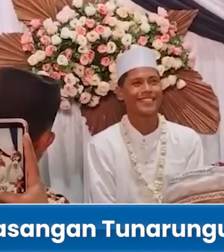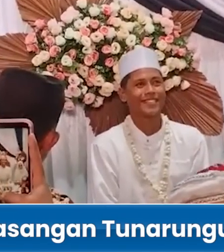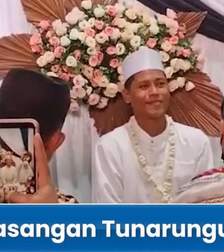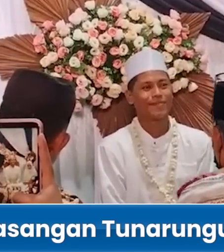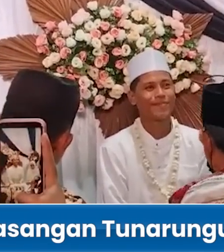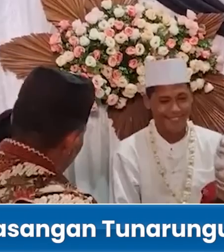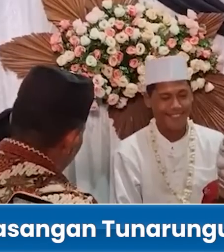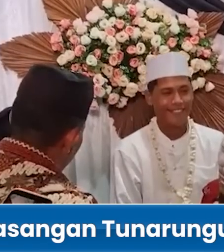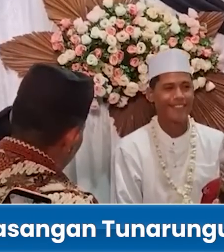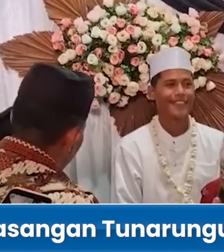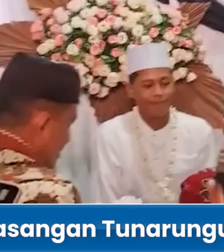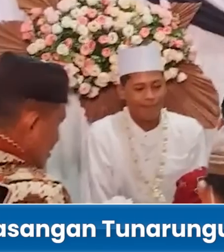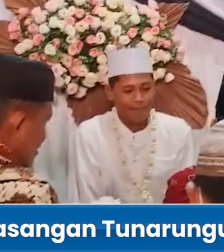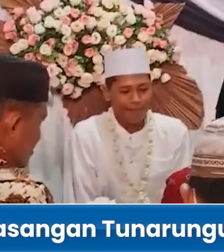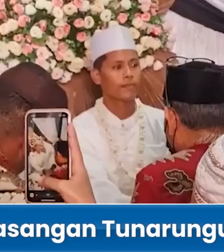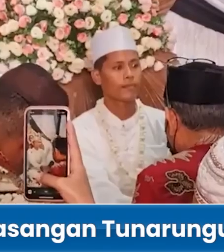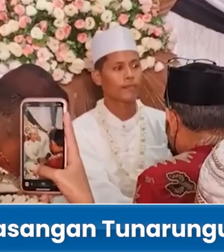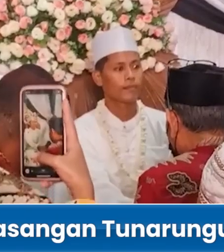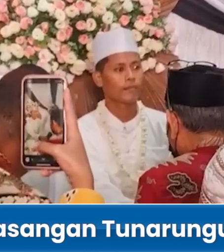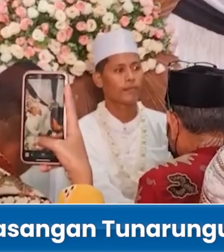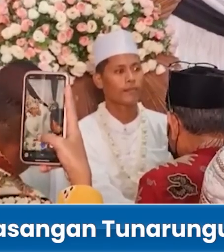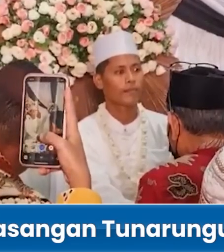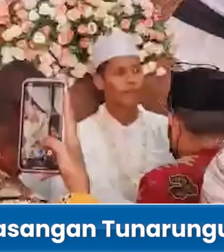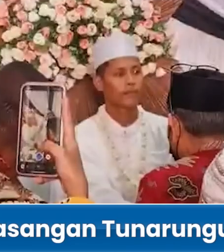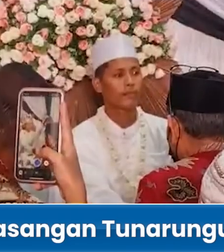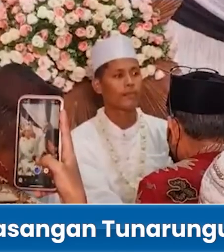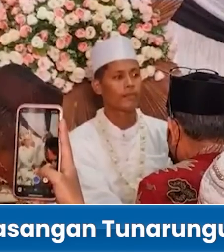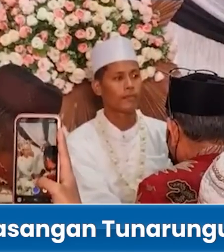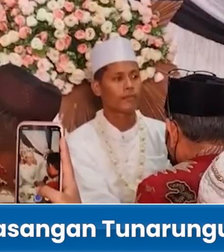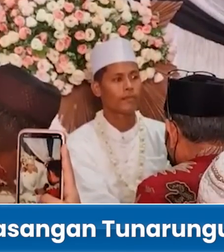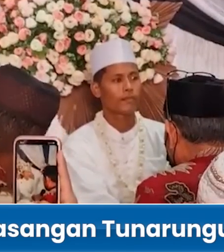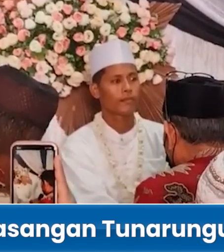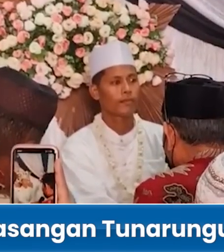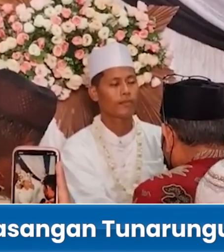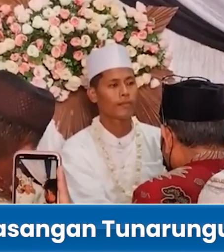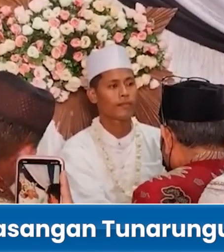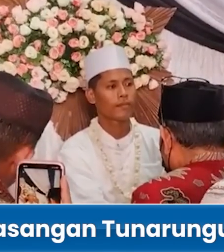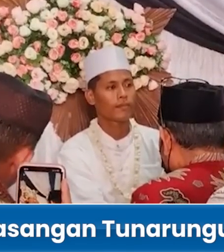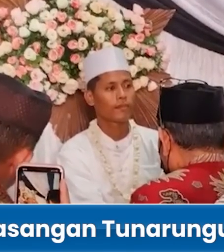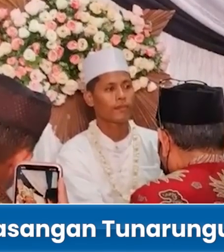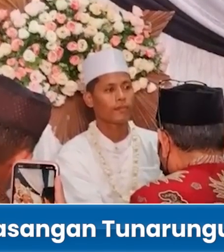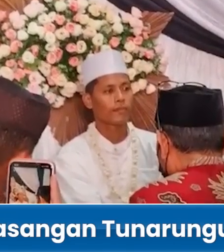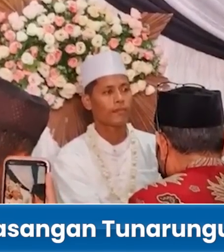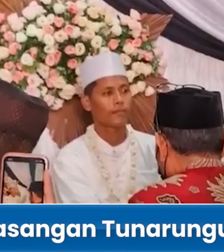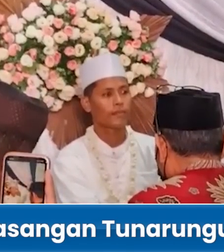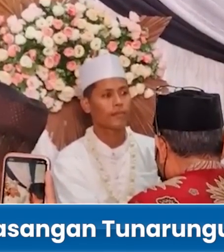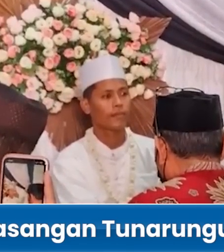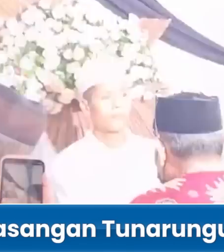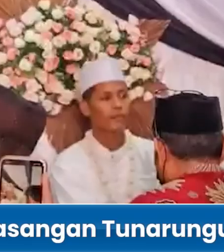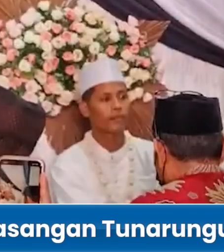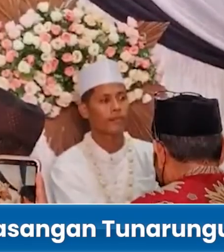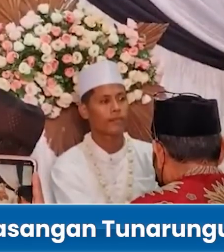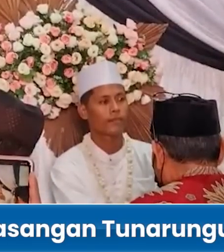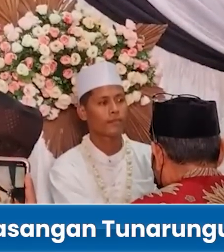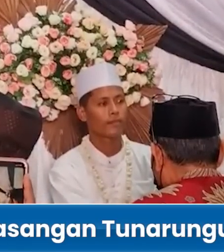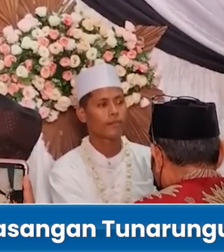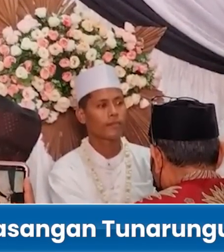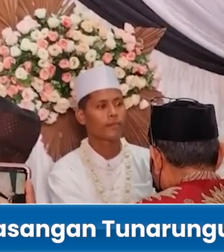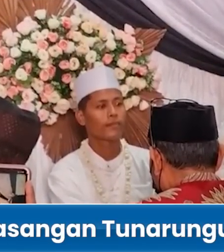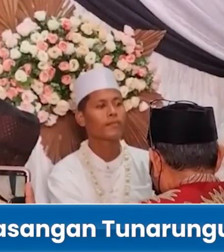saling mengenal dalam waktu singkat, keduanya akhirnya memutuskan menuju ke jenjang pernikahan. Dirinya juga menjelaskan jika mempelai pria sebelumnya